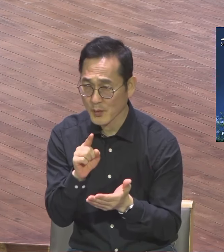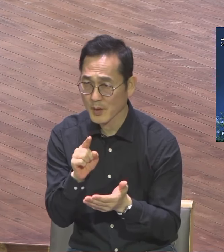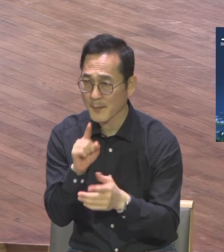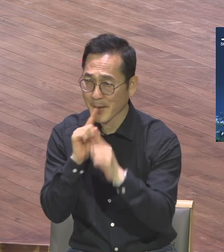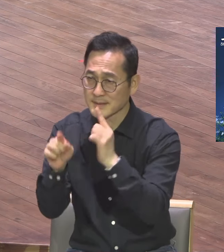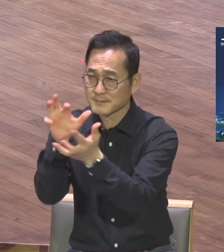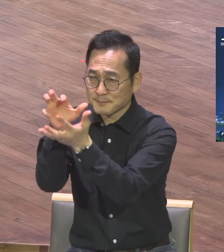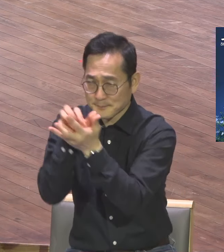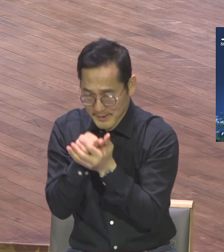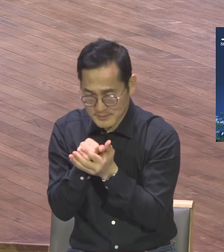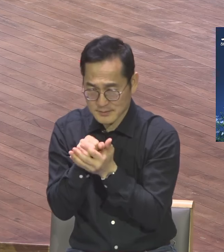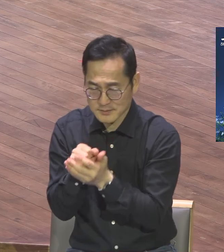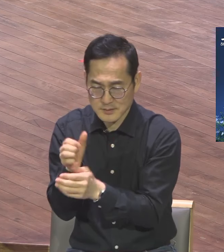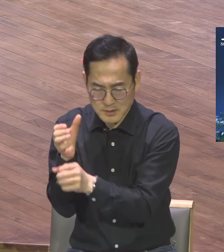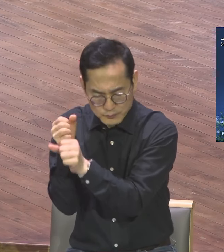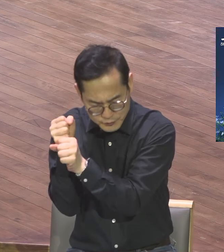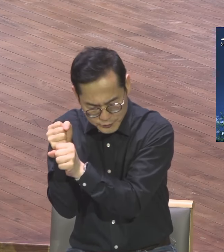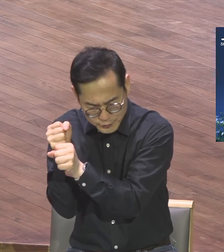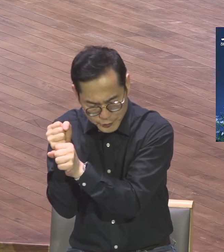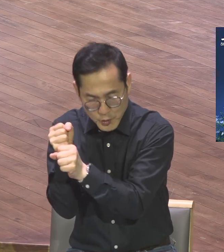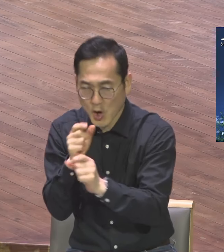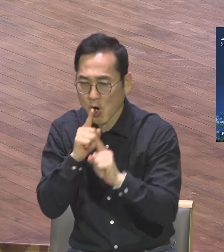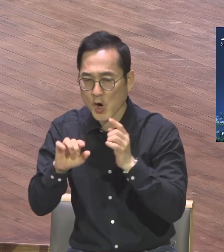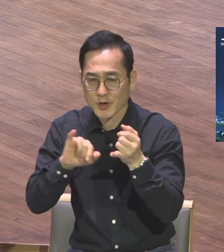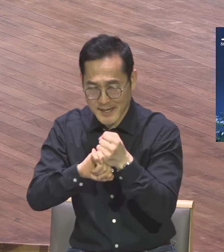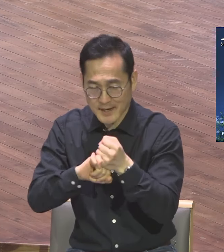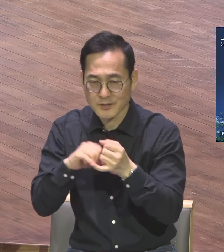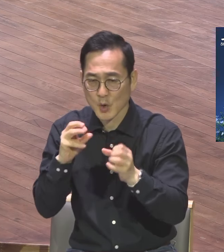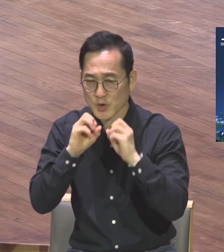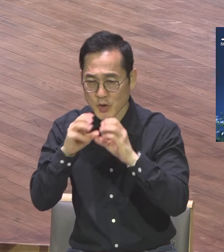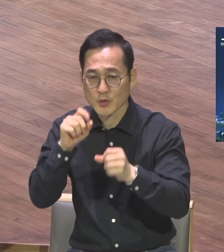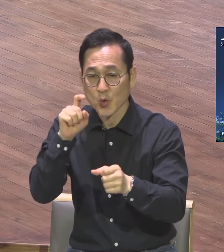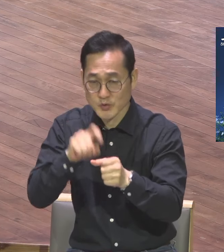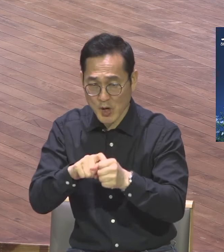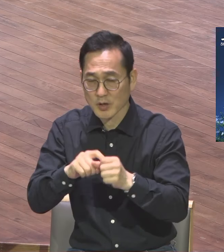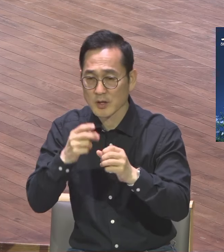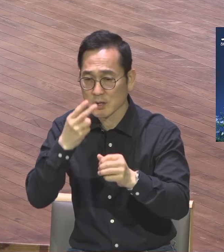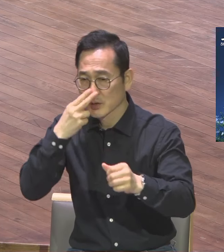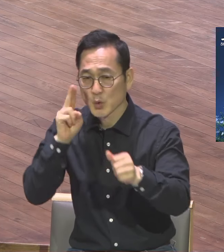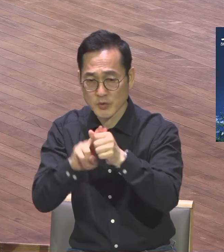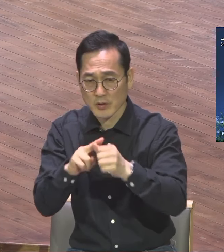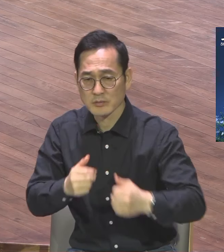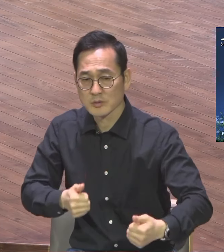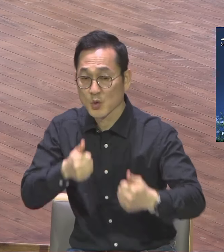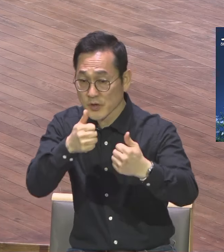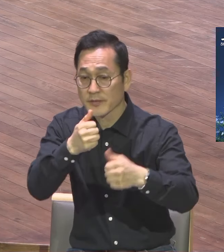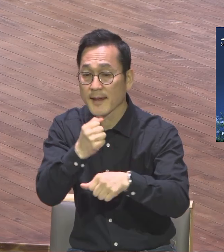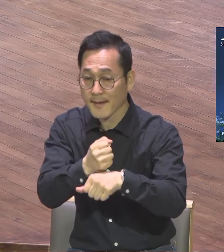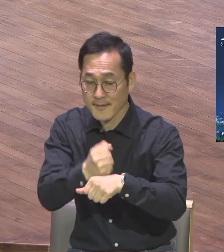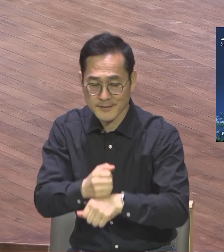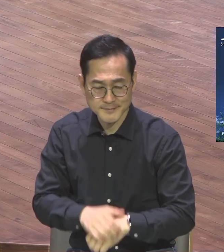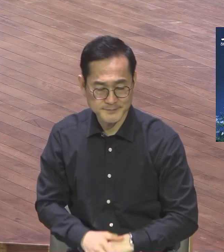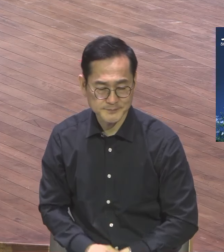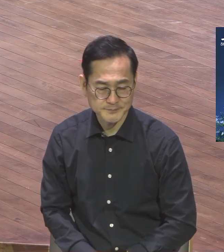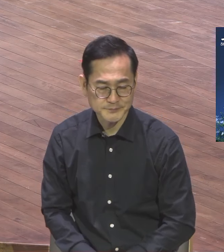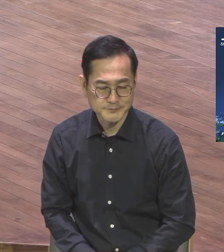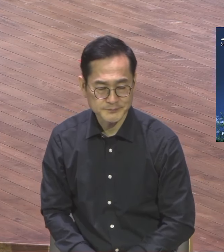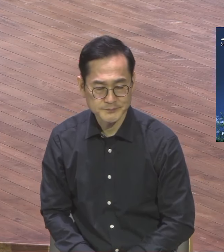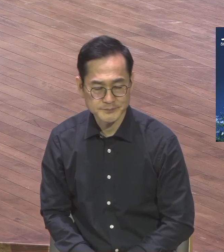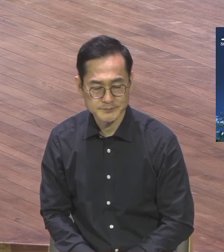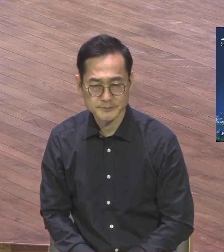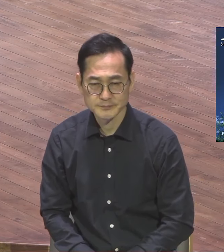말씀을 붙잡고 언약적 선교적 도전을 그렇게 이제 하는 것입니다. 제가 예원